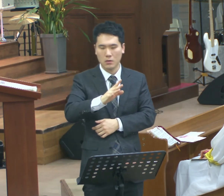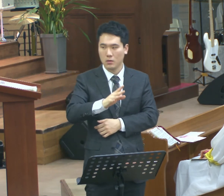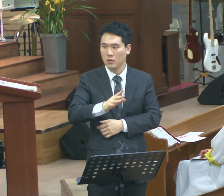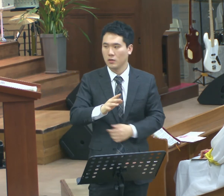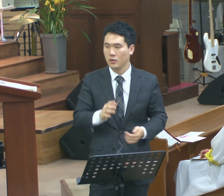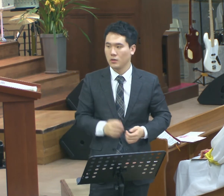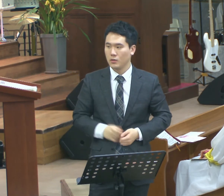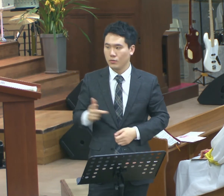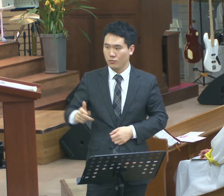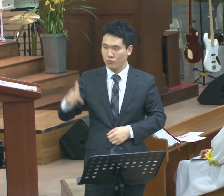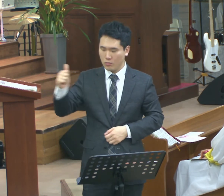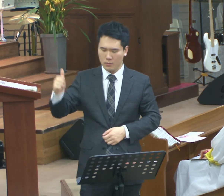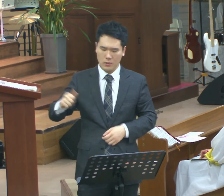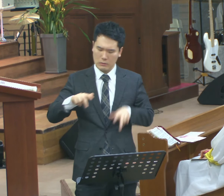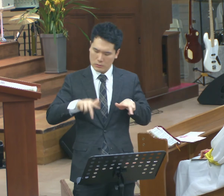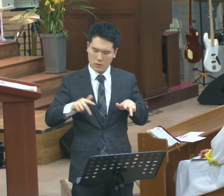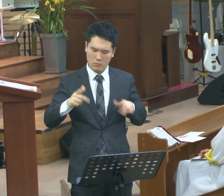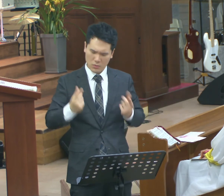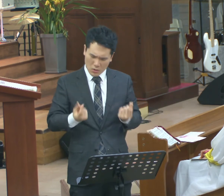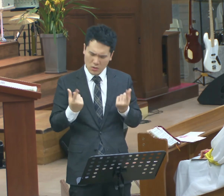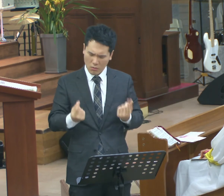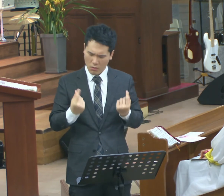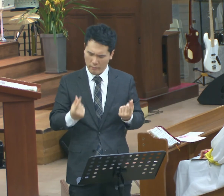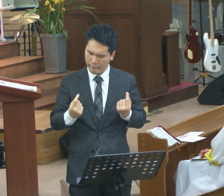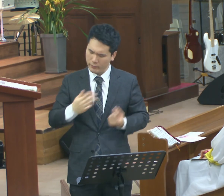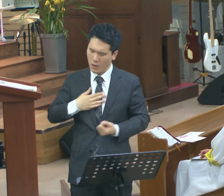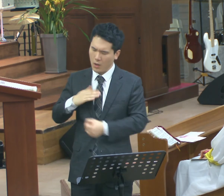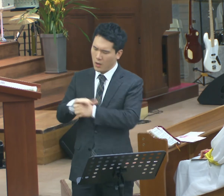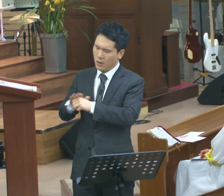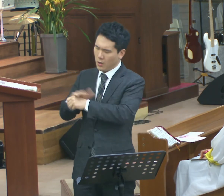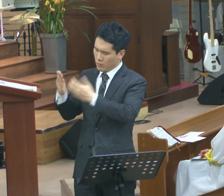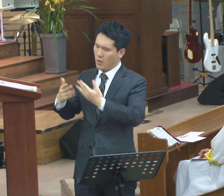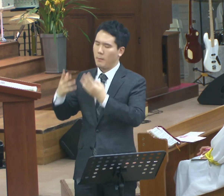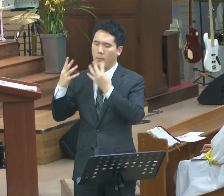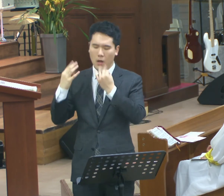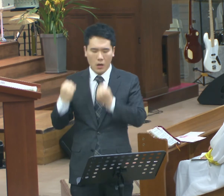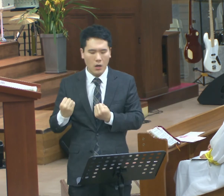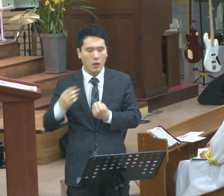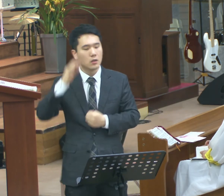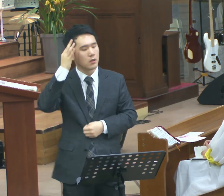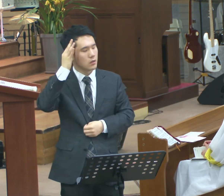이렇게 사랑하시는구나, 이 주님을 보는 게 중요해요.